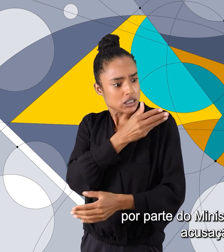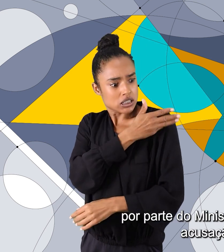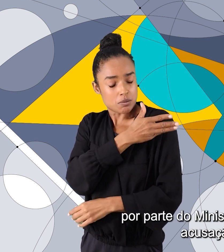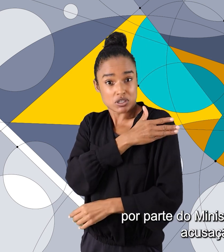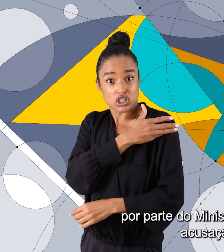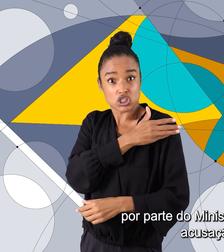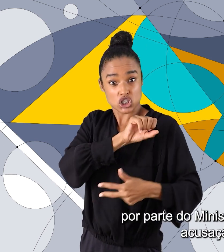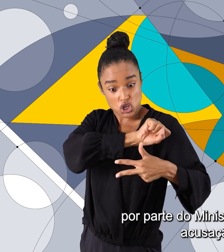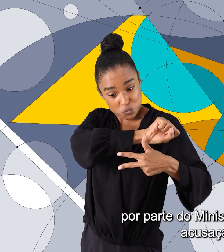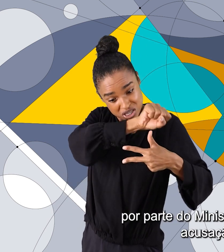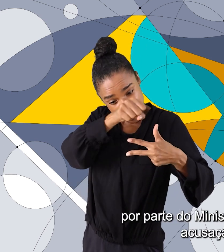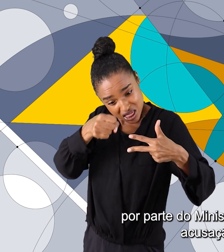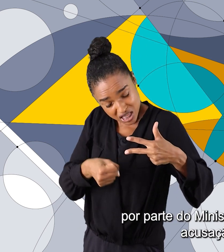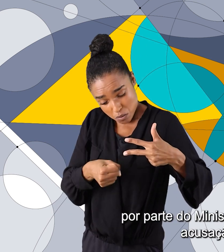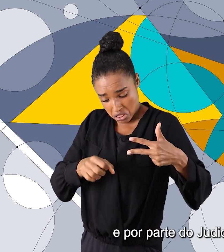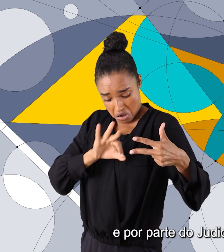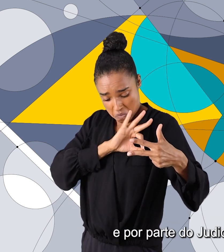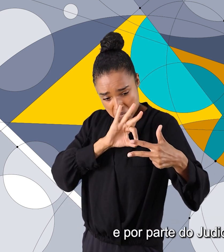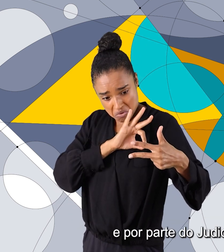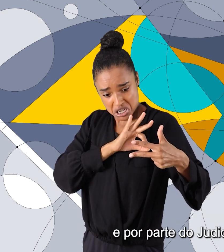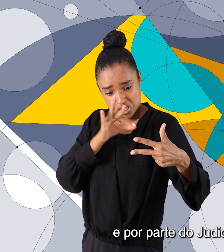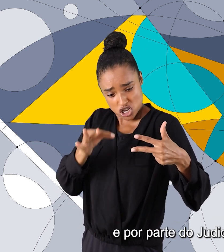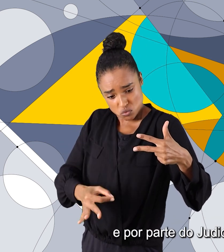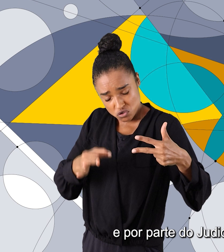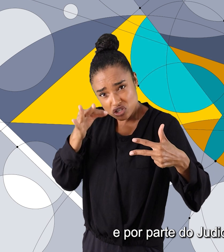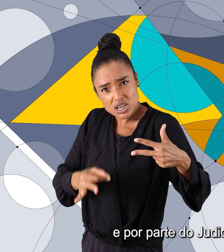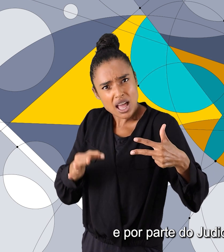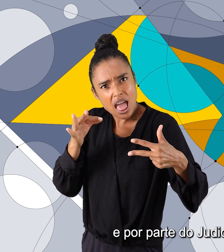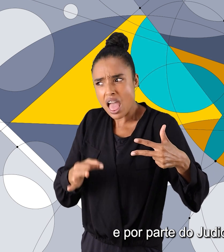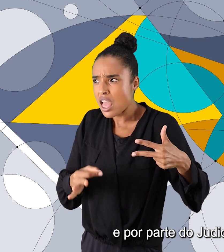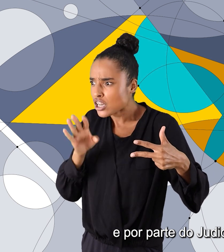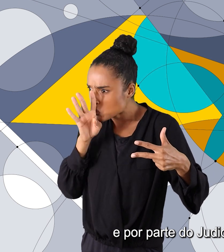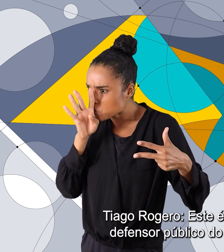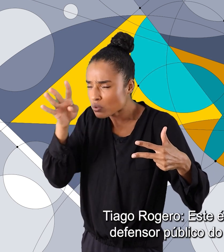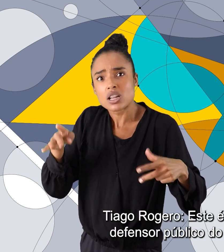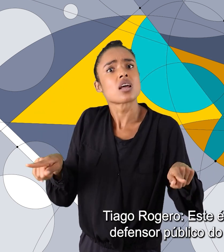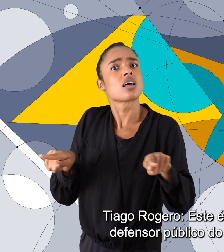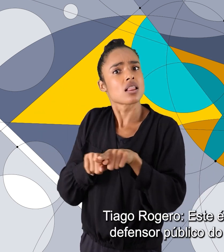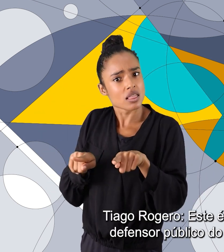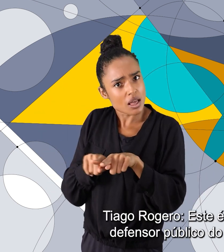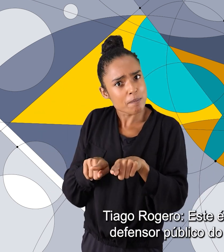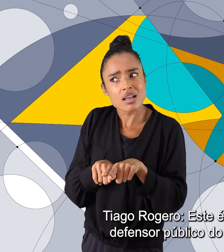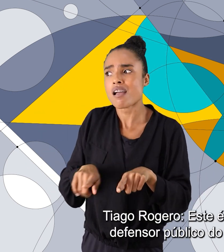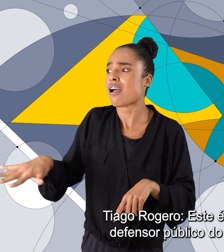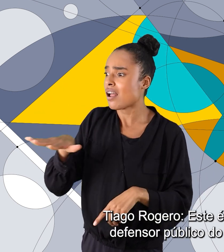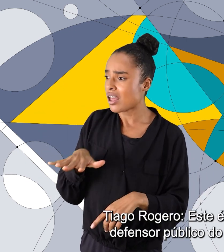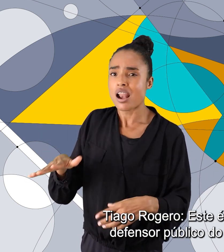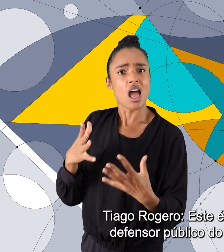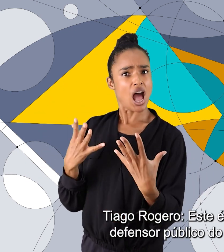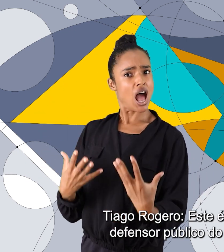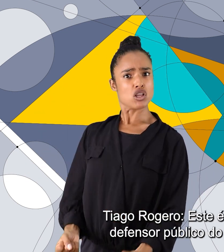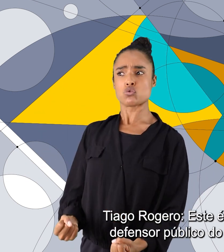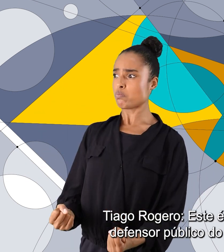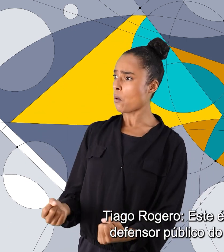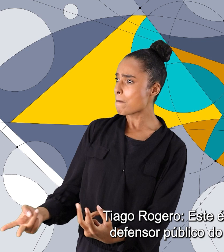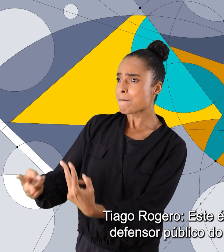por parte do Ministério Público, acusação, e por parte do Judiciário, julgador. Este é o Marcílio Brito, defensor